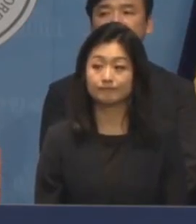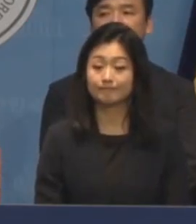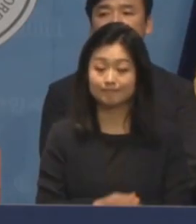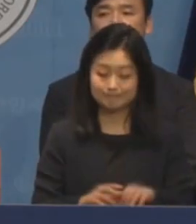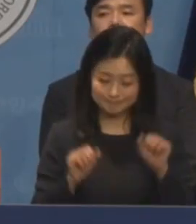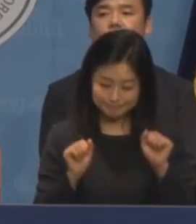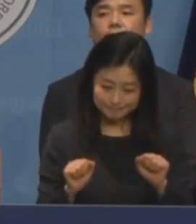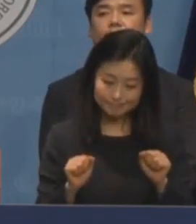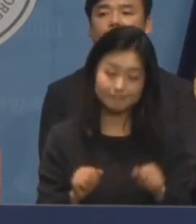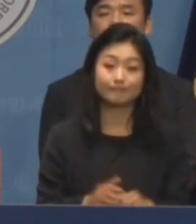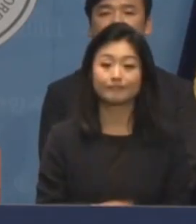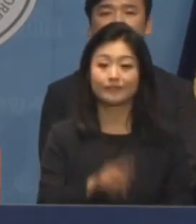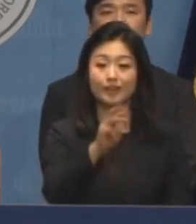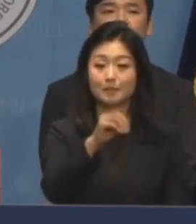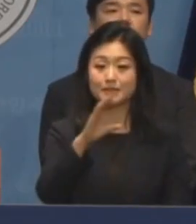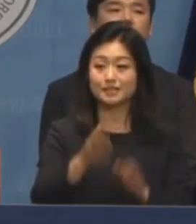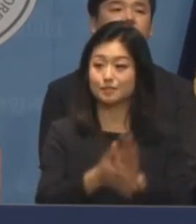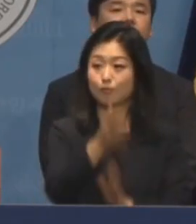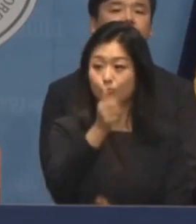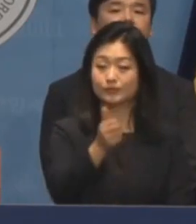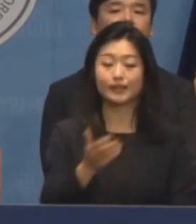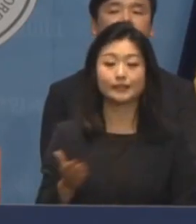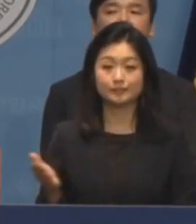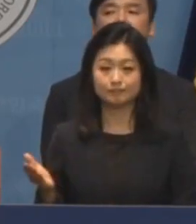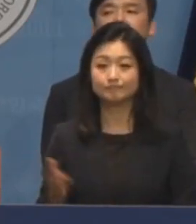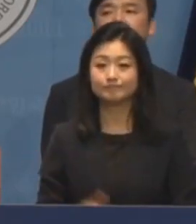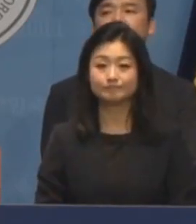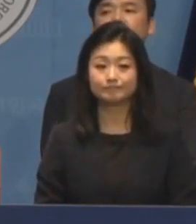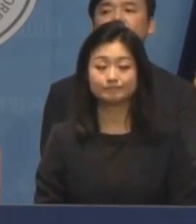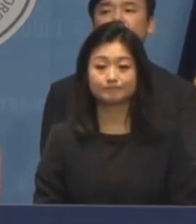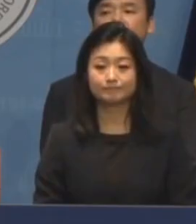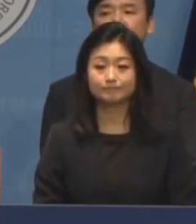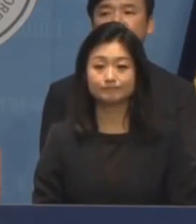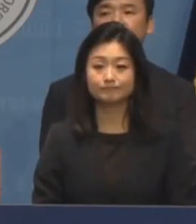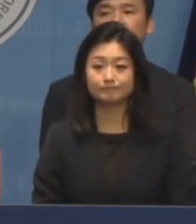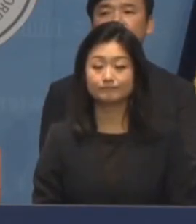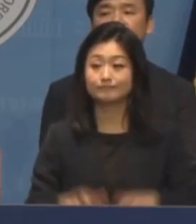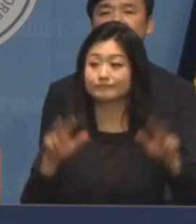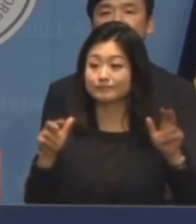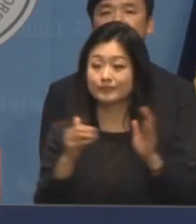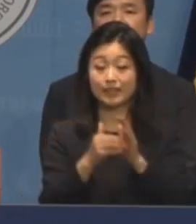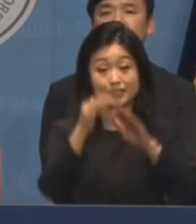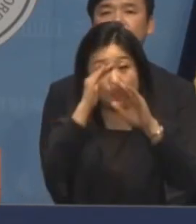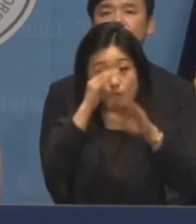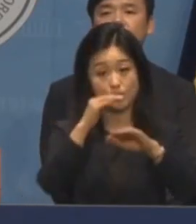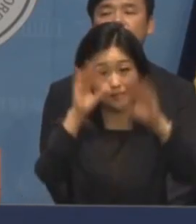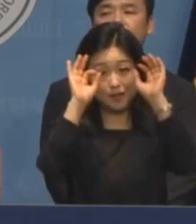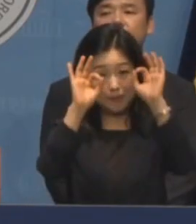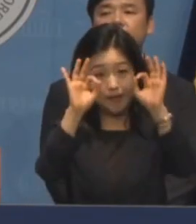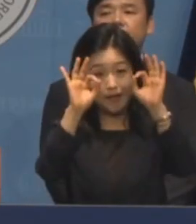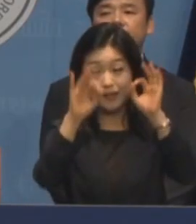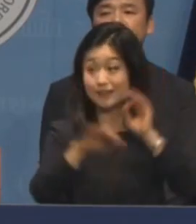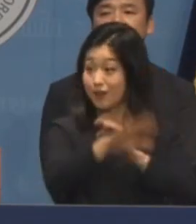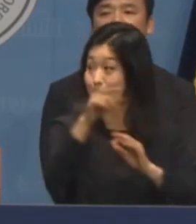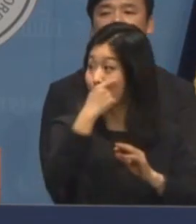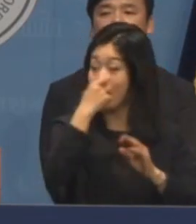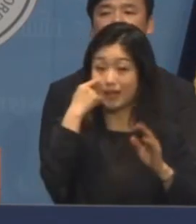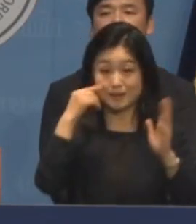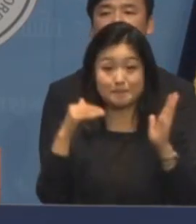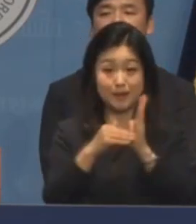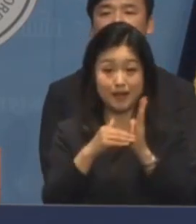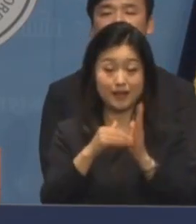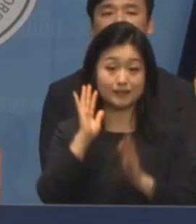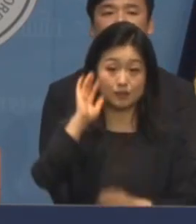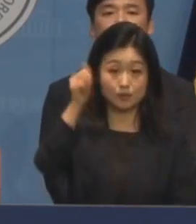안녕하십니까. 언론노조 MBC 본부장 이호찬입니다. 우리는 그간의 과정을 통해서 모두 확인했습니다.